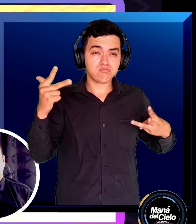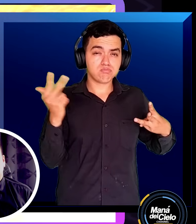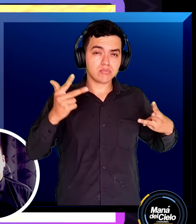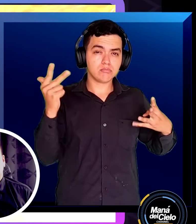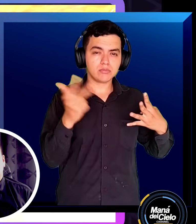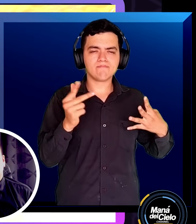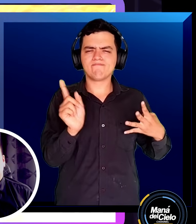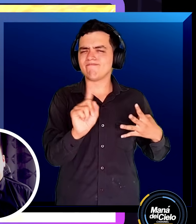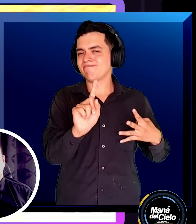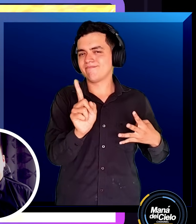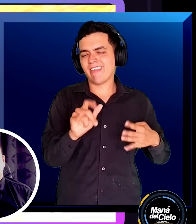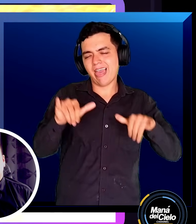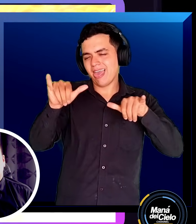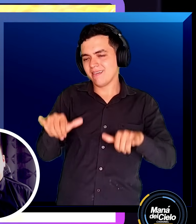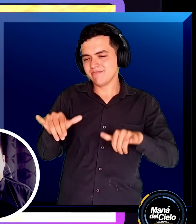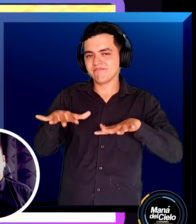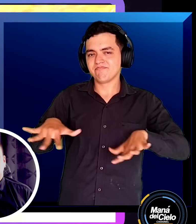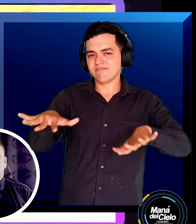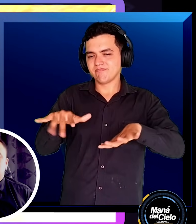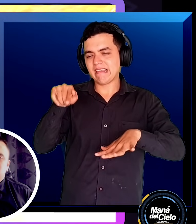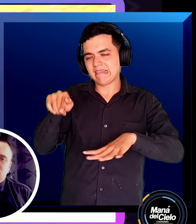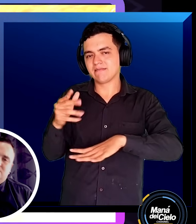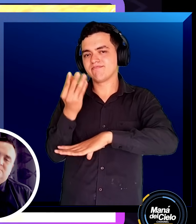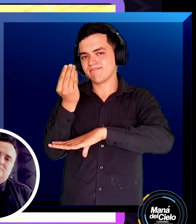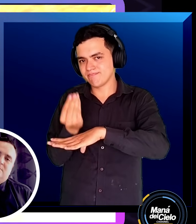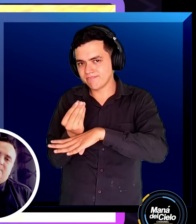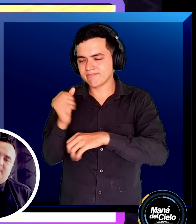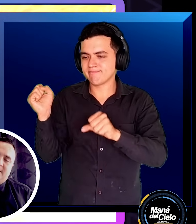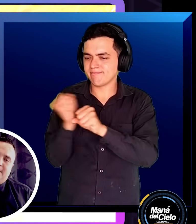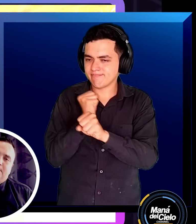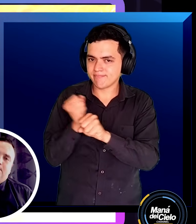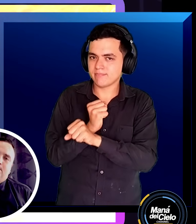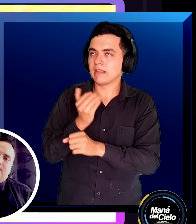tanto, sino métale oración, ayuno y palabra y punto.